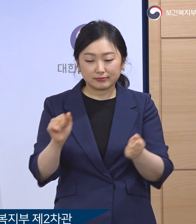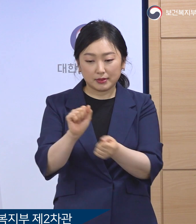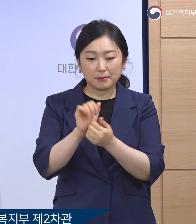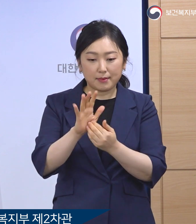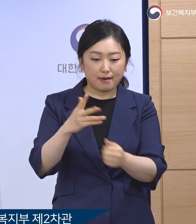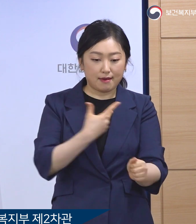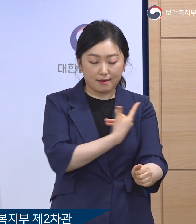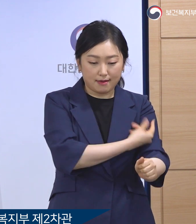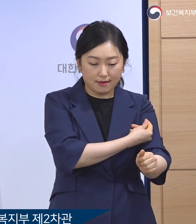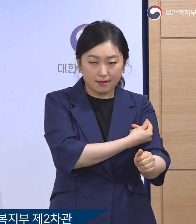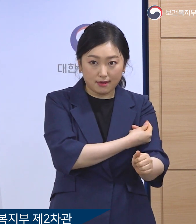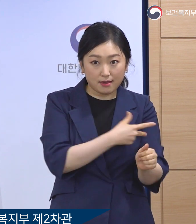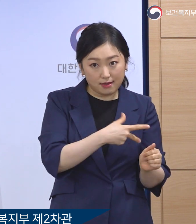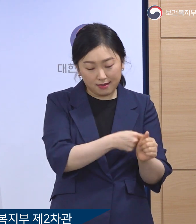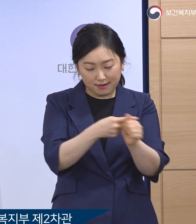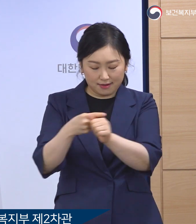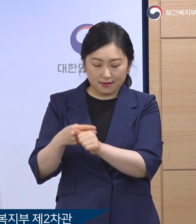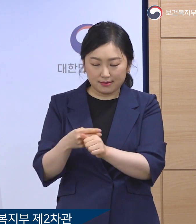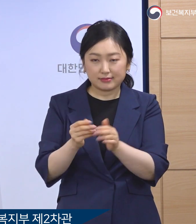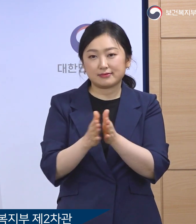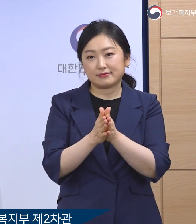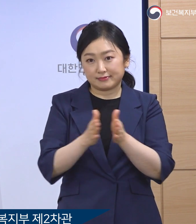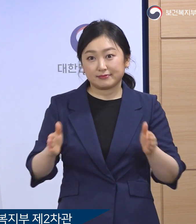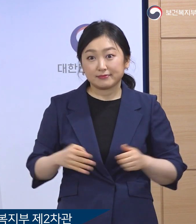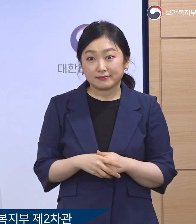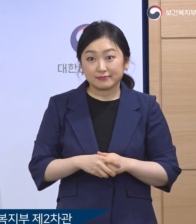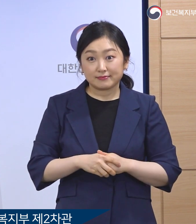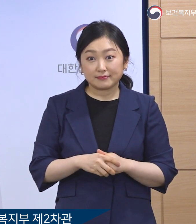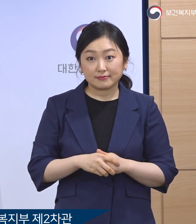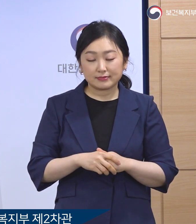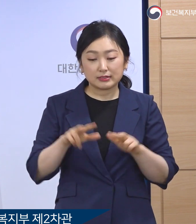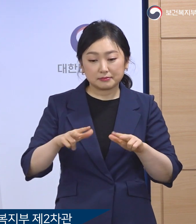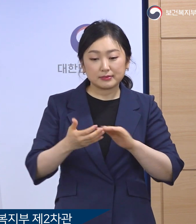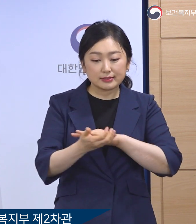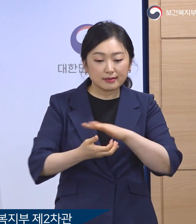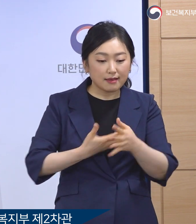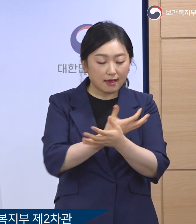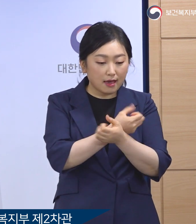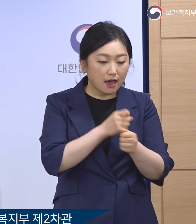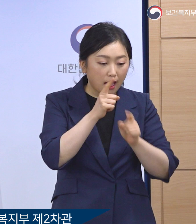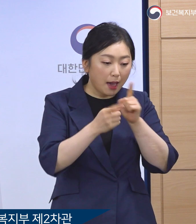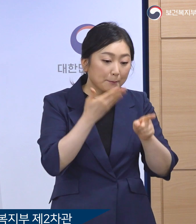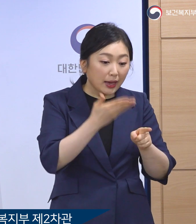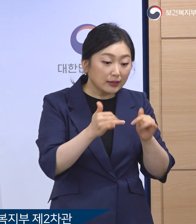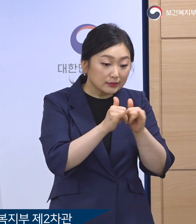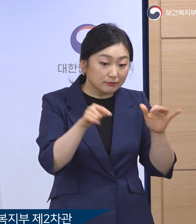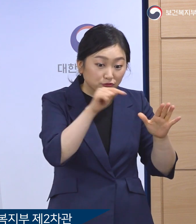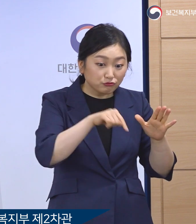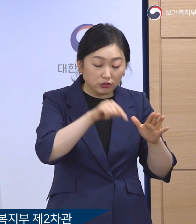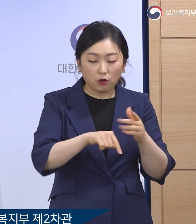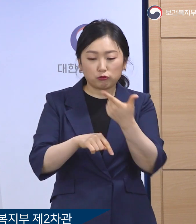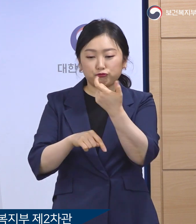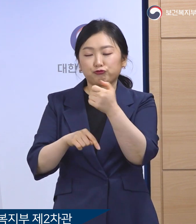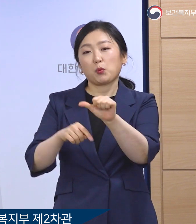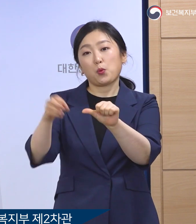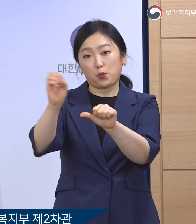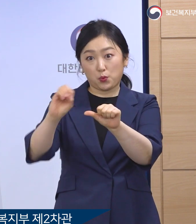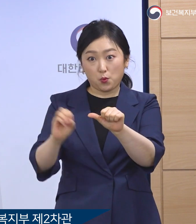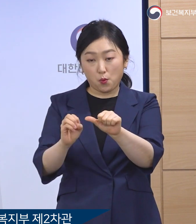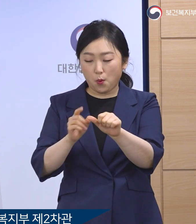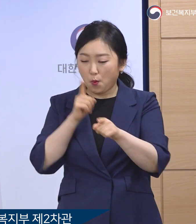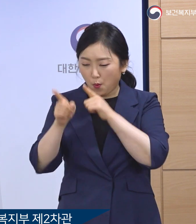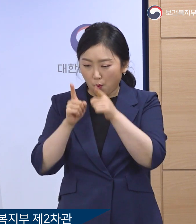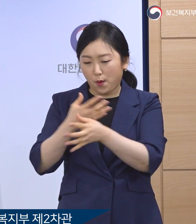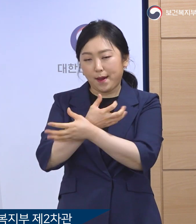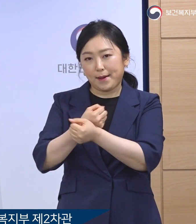예방접종이 본격적으로 시작됩니다. 현재 사전 예약 대상자 중 약 65%가 접종을